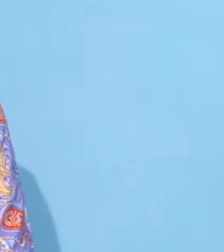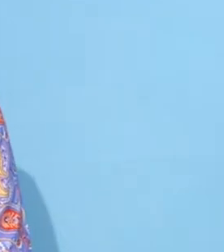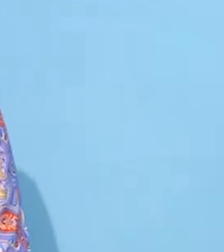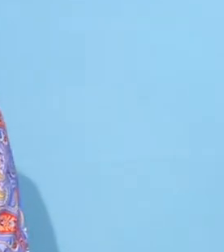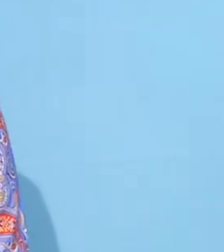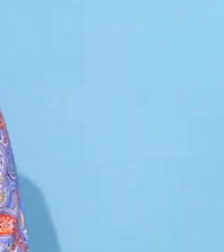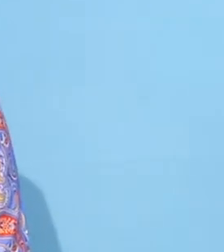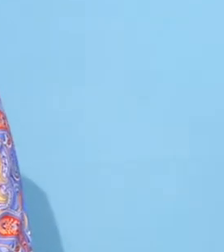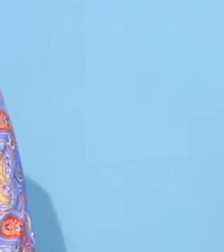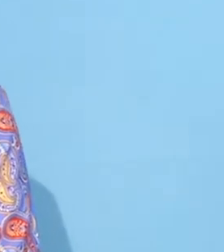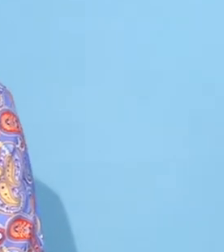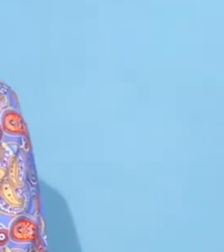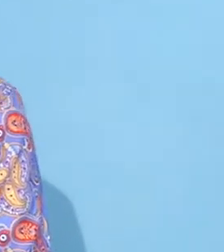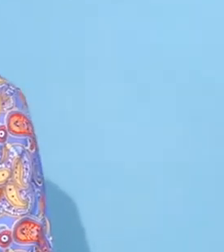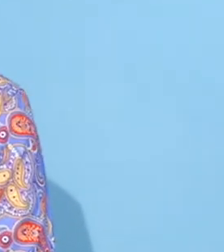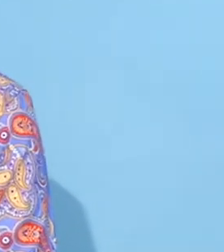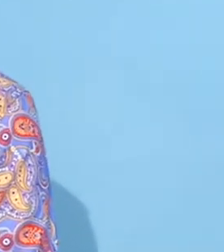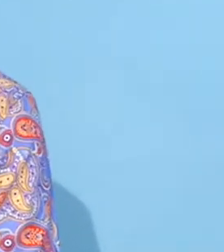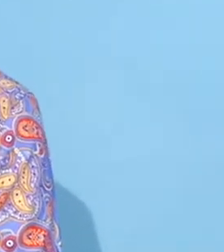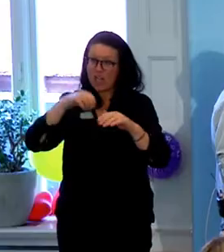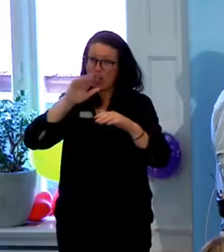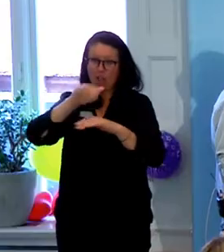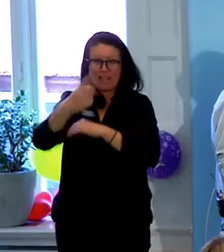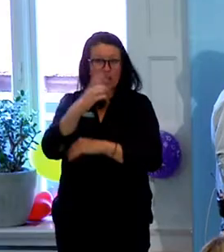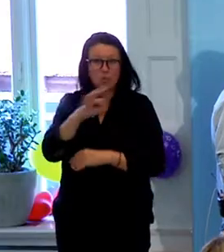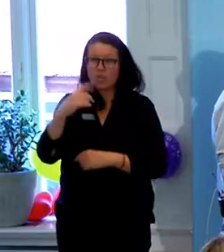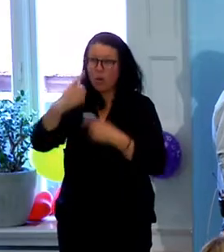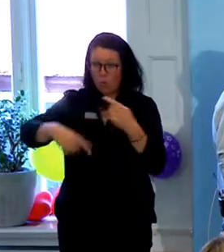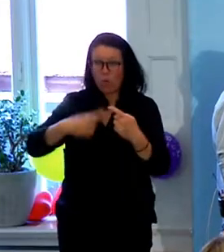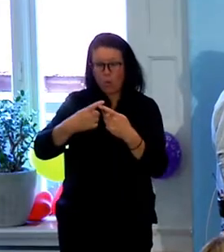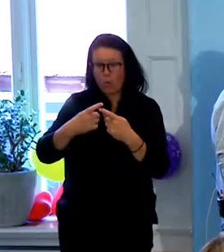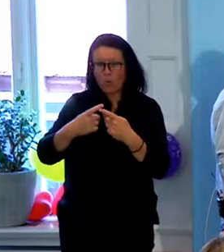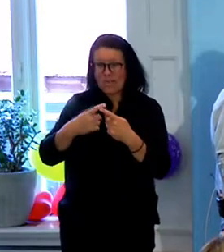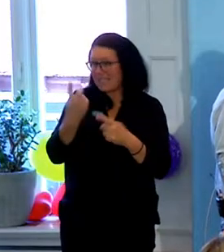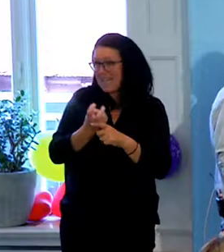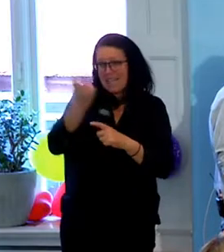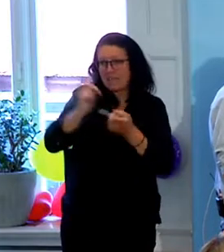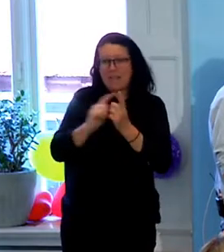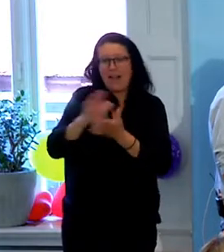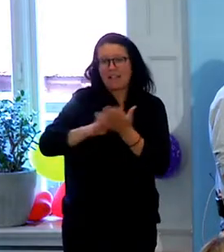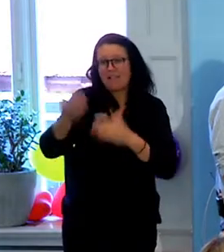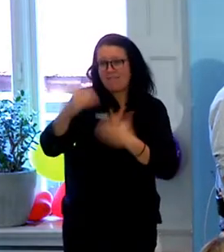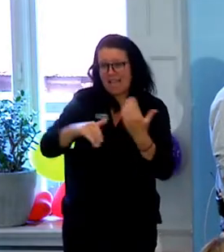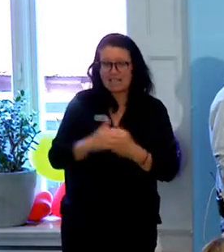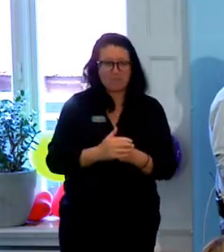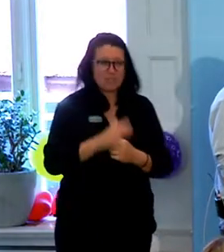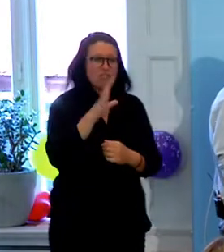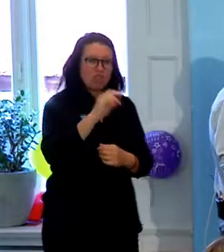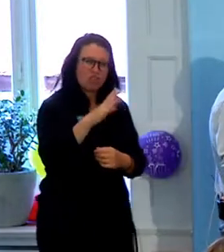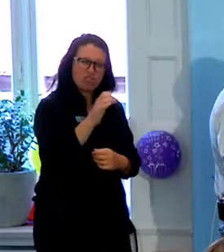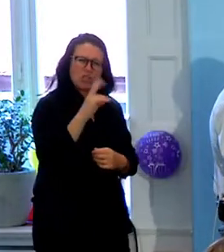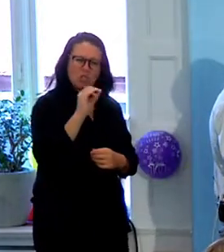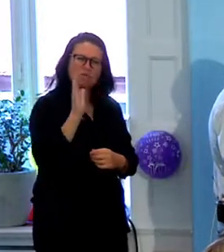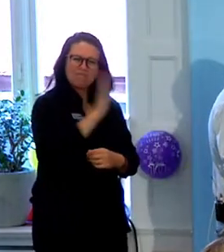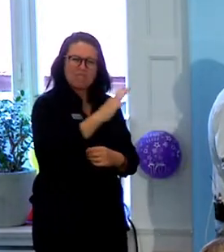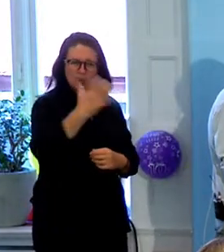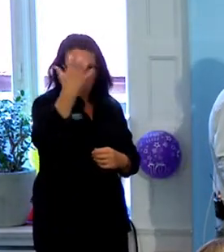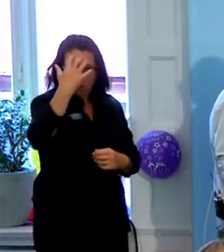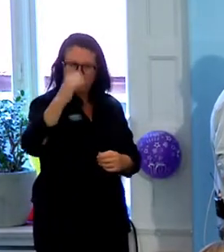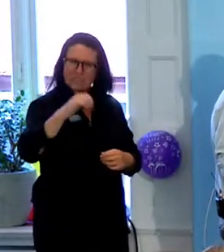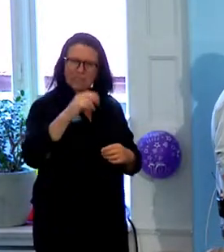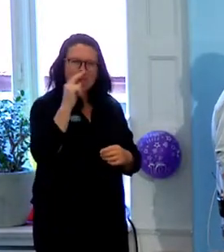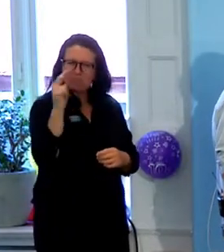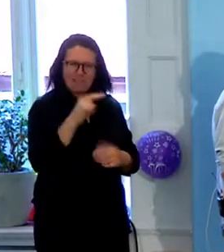med jämställdhet och våra värderingar i över 100 år. Och det är en resa som aldrig blir klar. Jan Jönsson, vad är Stockholms perspektivet på